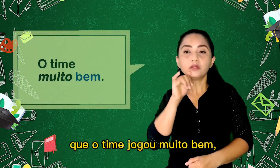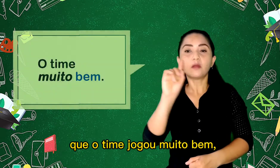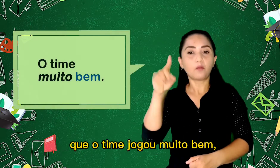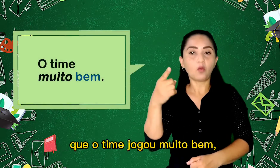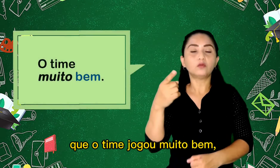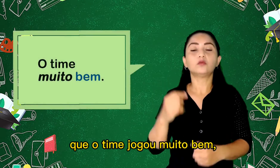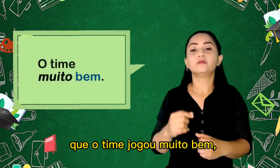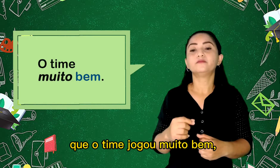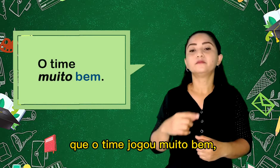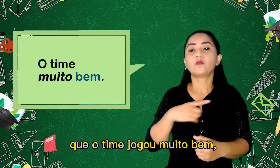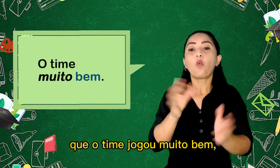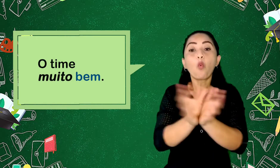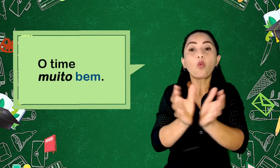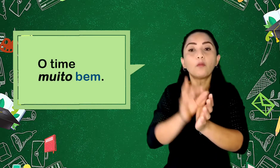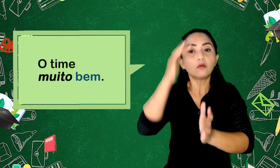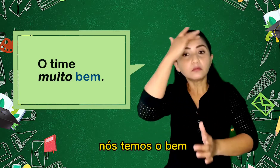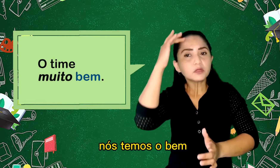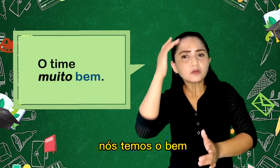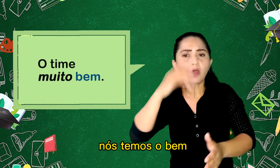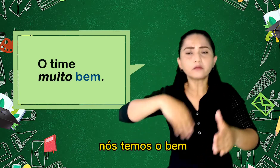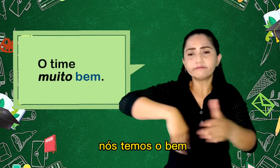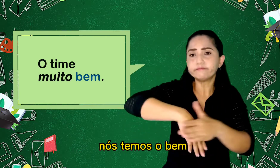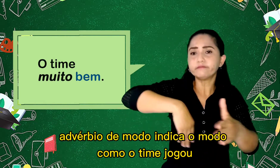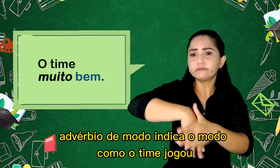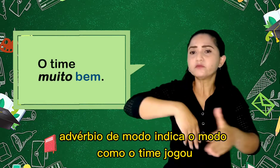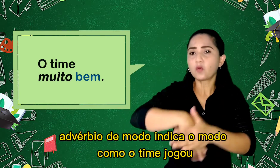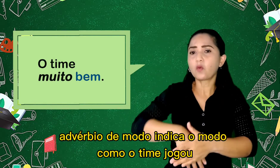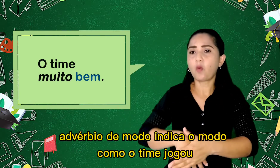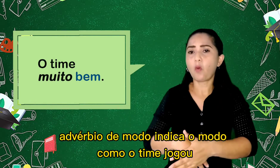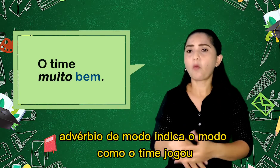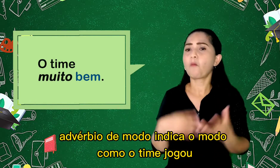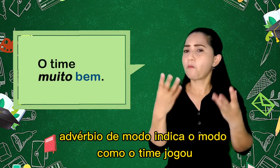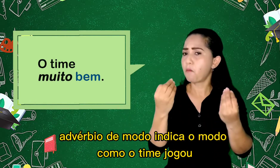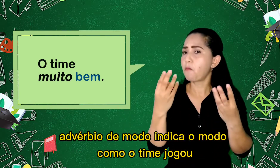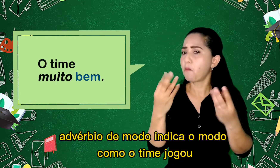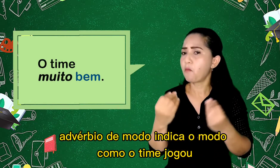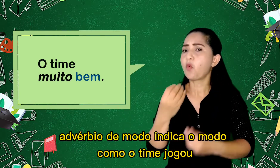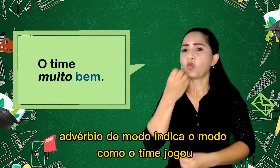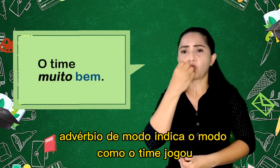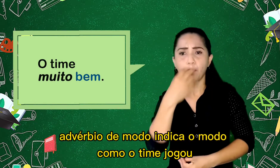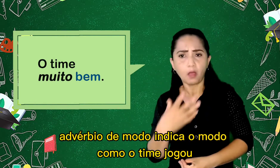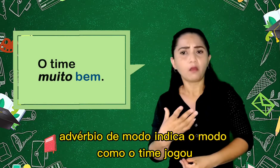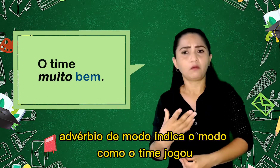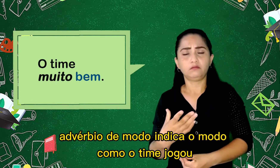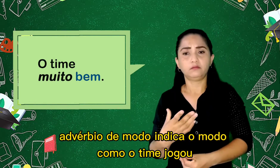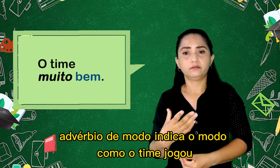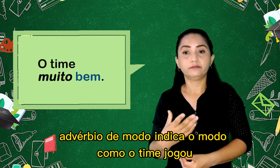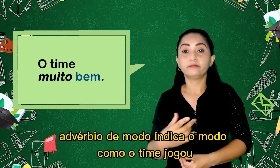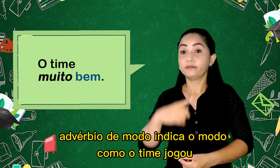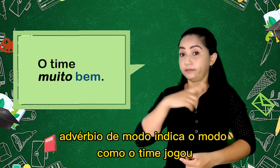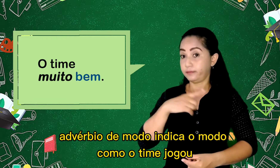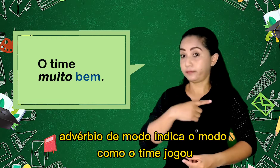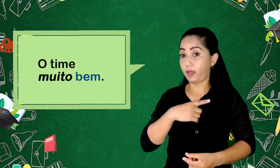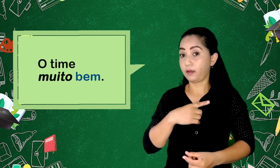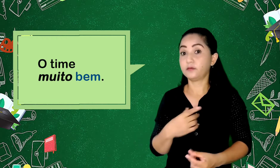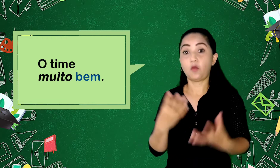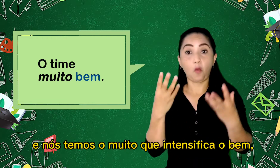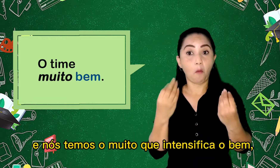time jogou muito bem, nós temos o bem, advérbio de modo, indica o modo como o time